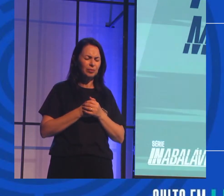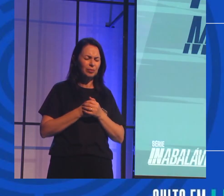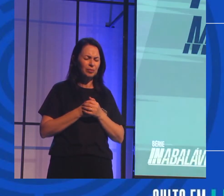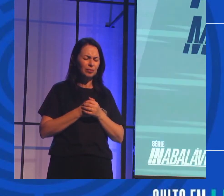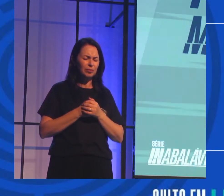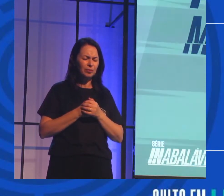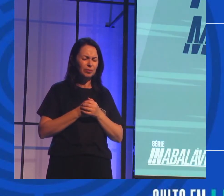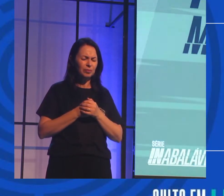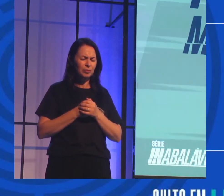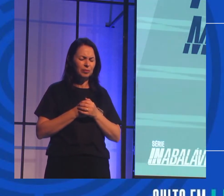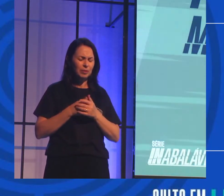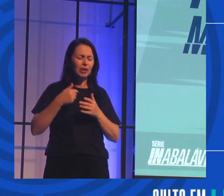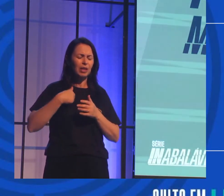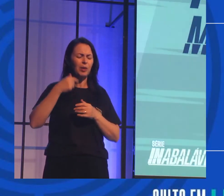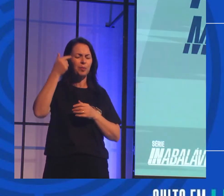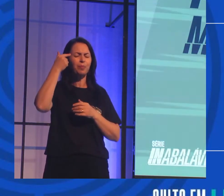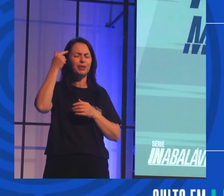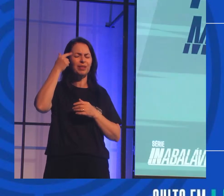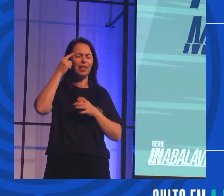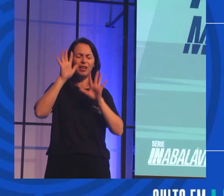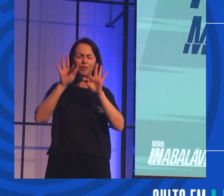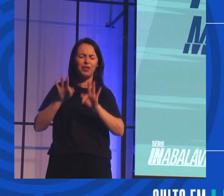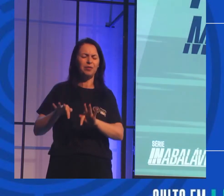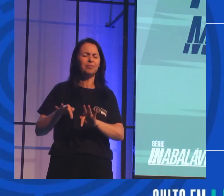a toalha,